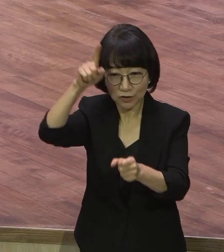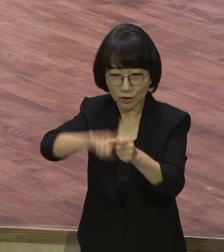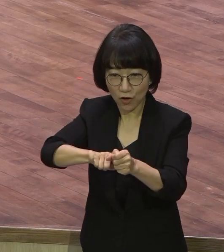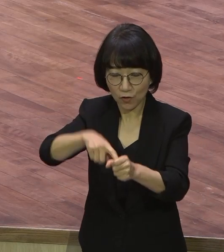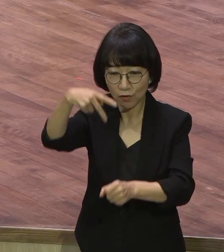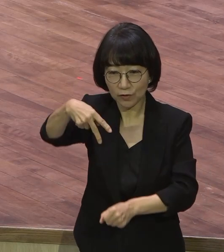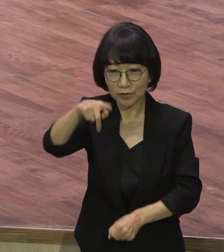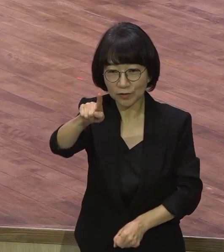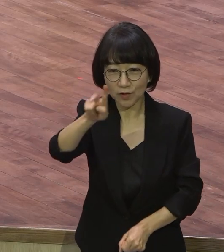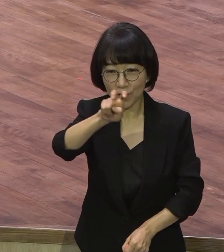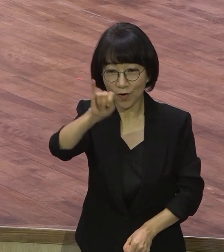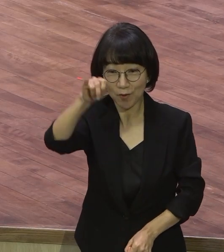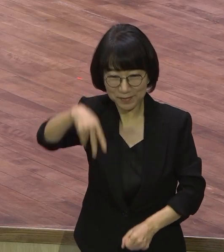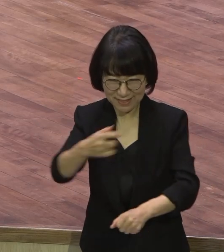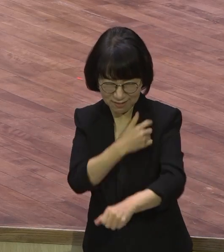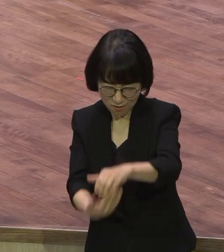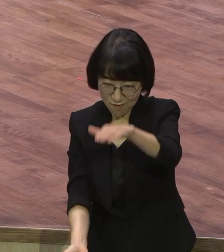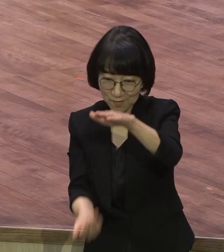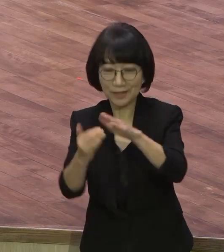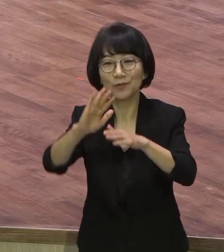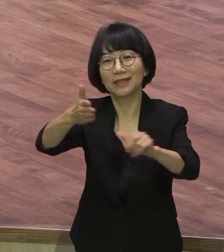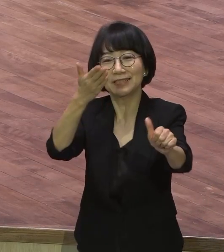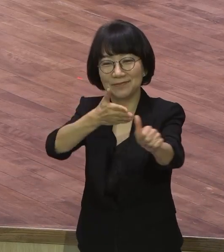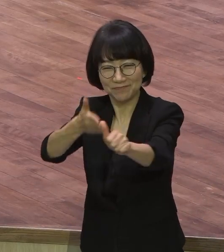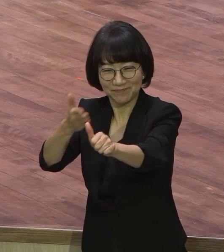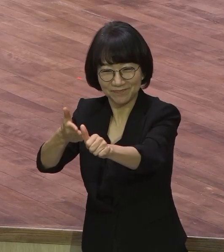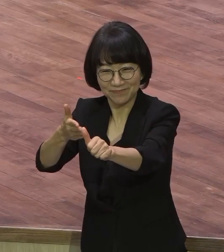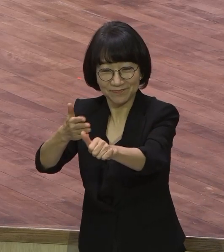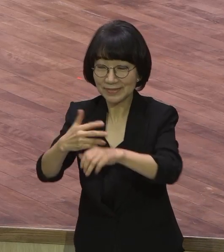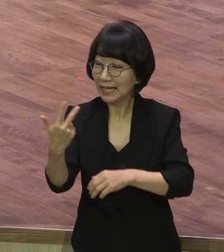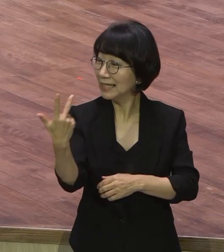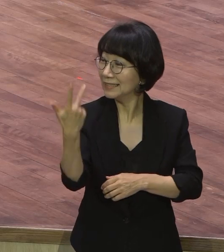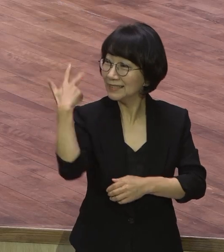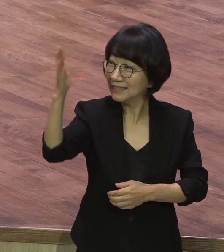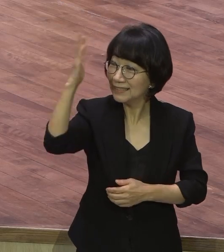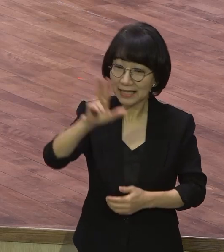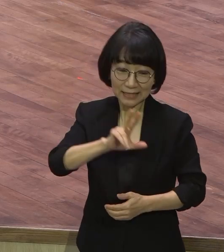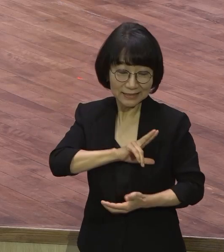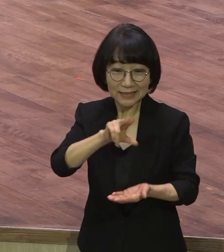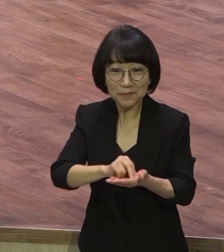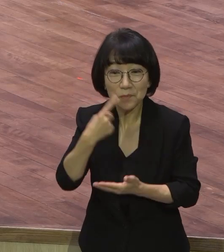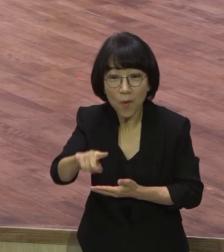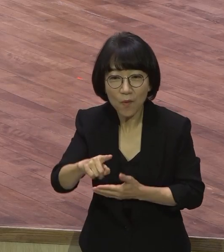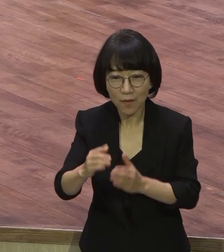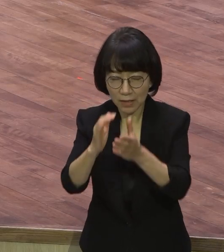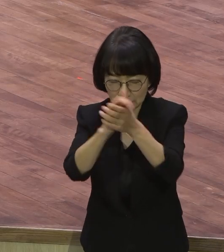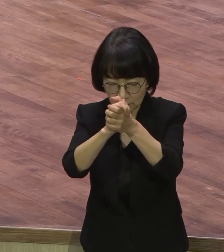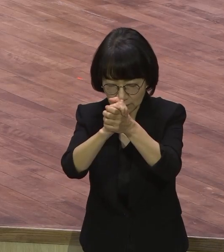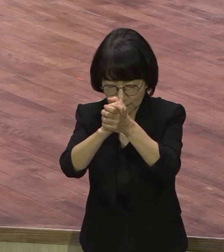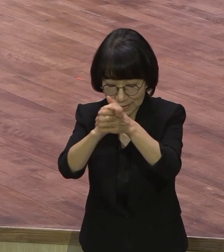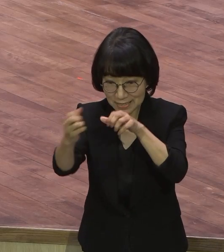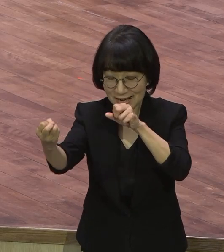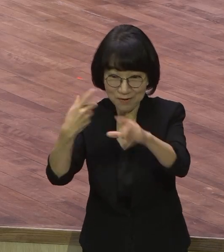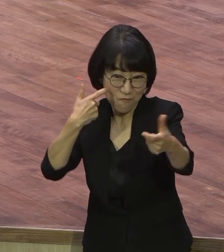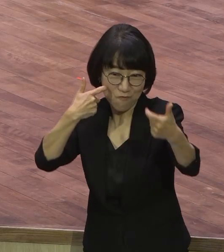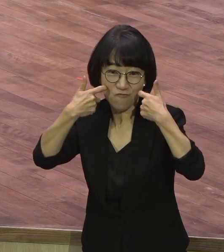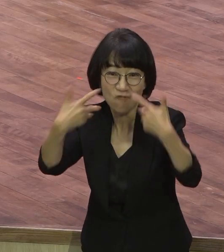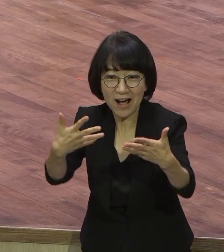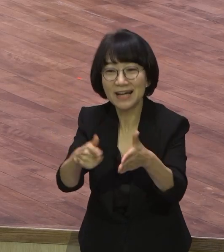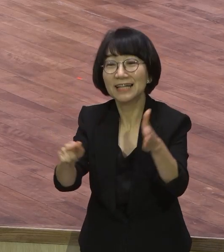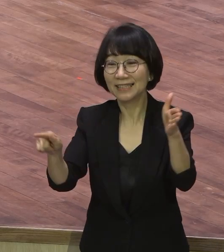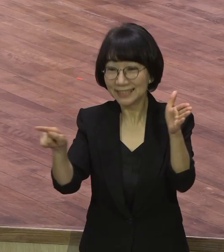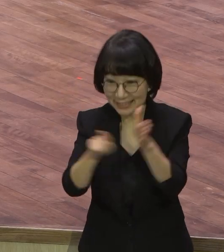그래 나가야 돼요. 지난주 설교점이 뭡니까? 기동답의 확신입니다. 기동답의 확신 기동답의 확신